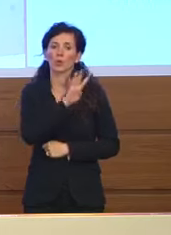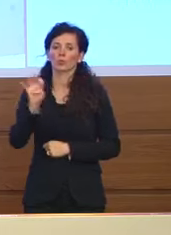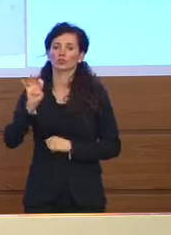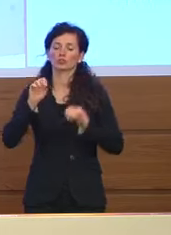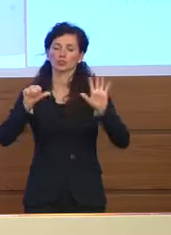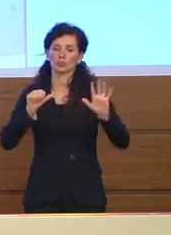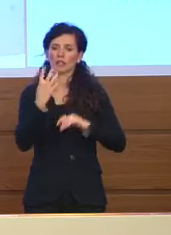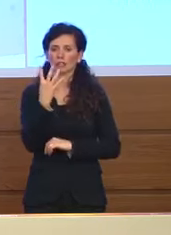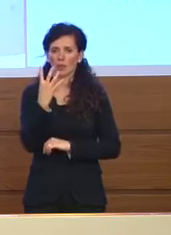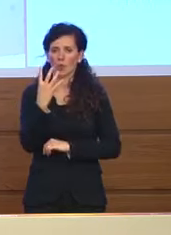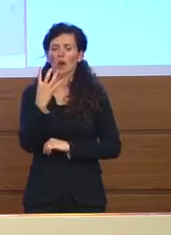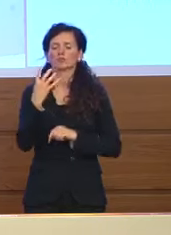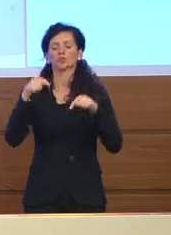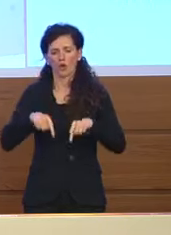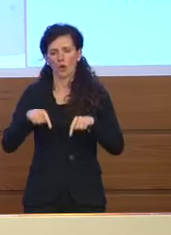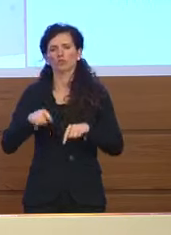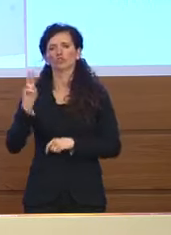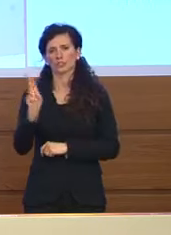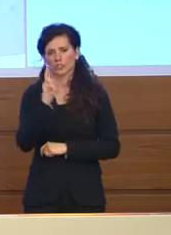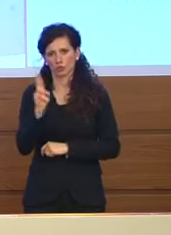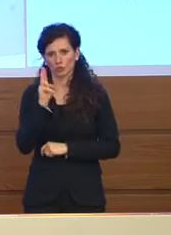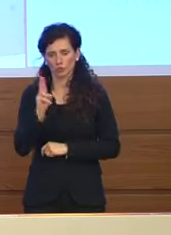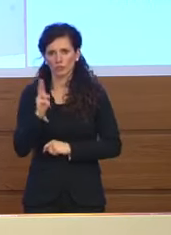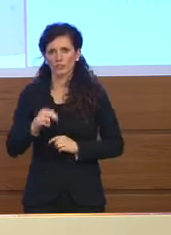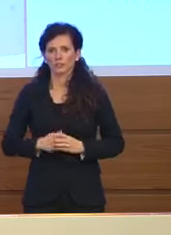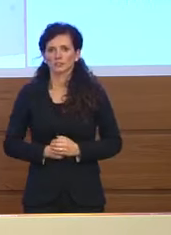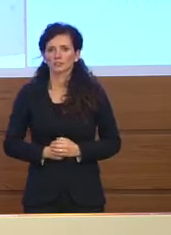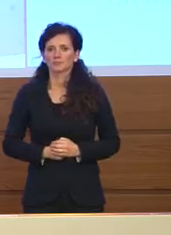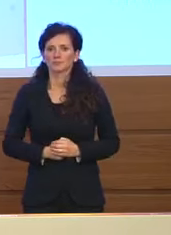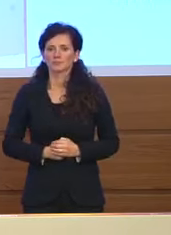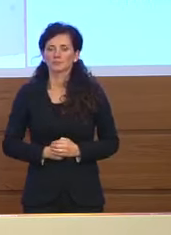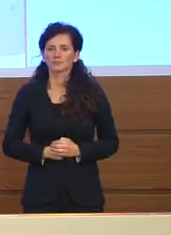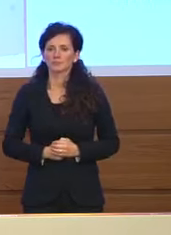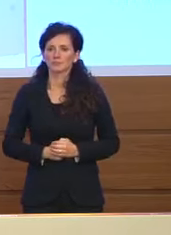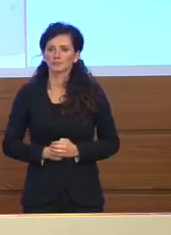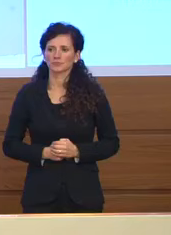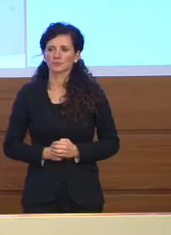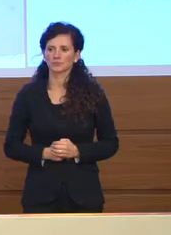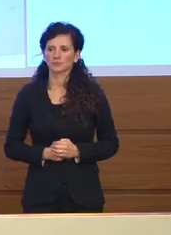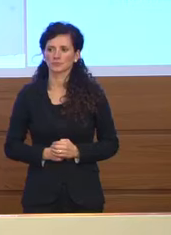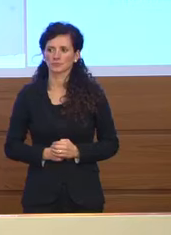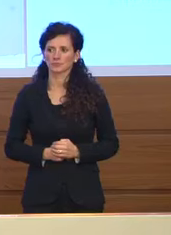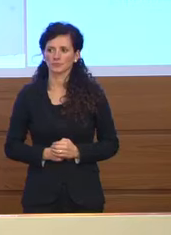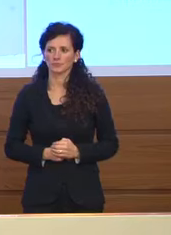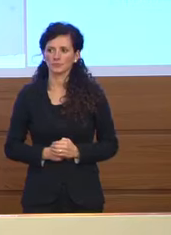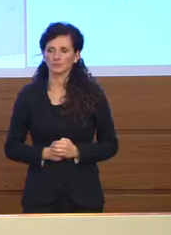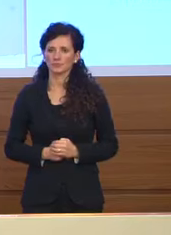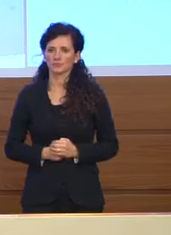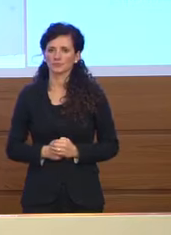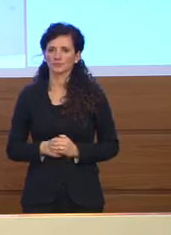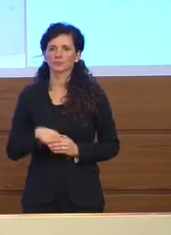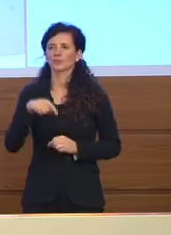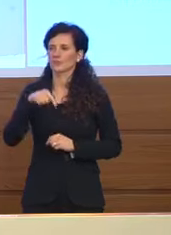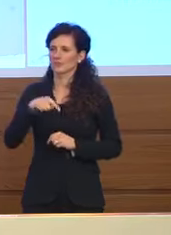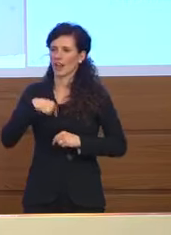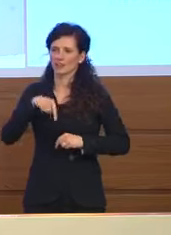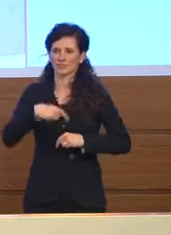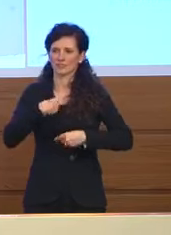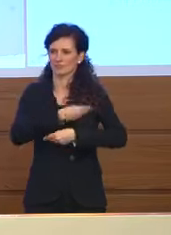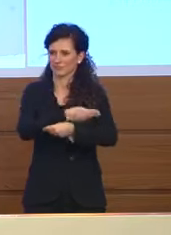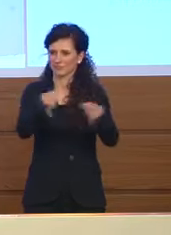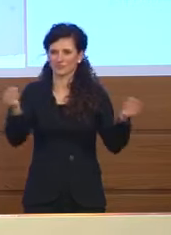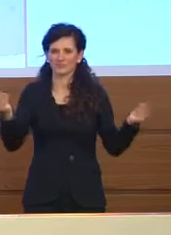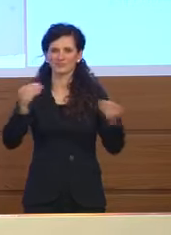464 nuovi deceduti da oggi è fruibile nella tabella che noi distribuiamo